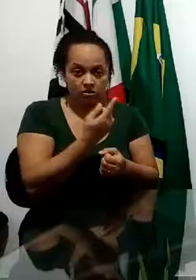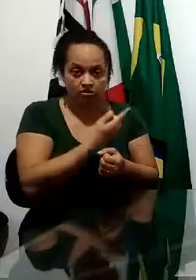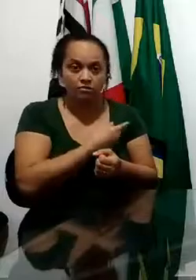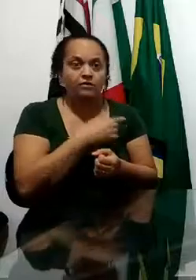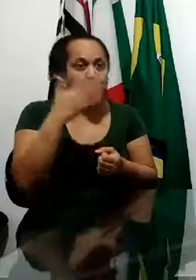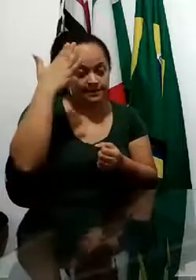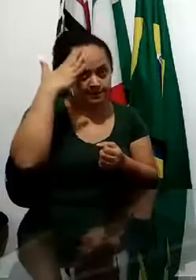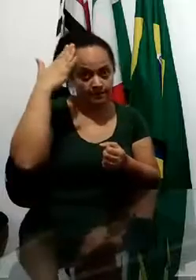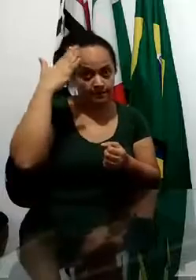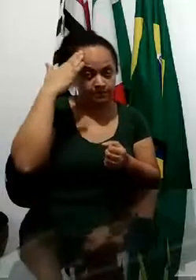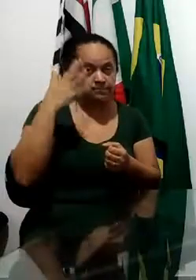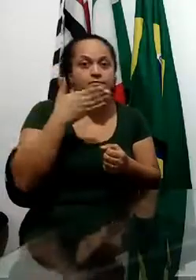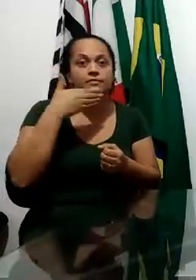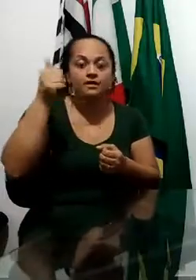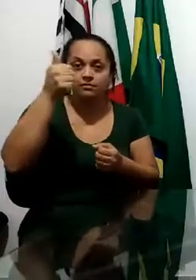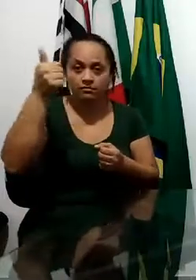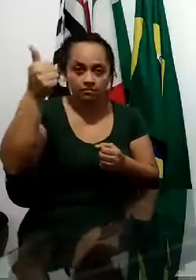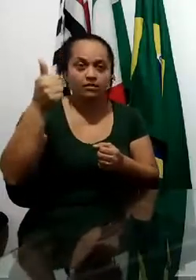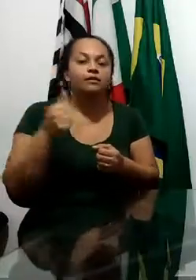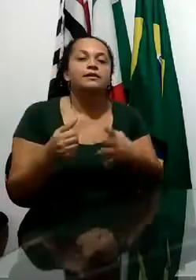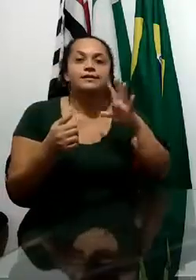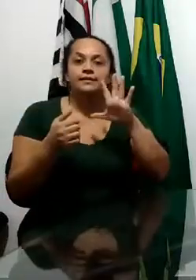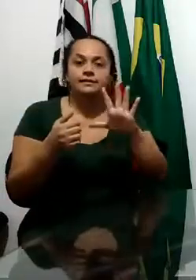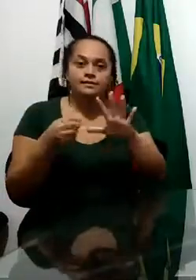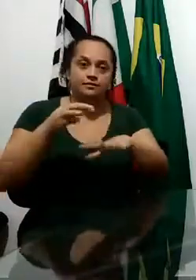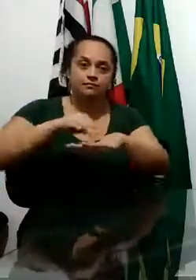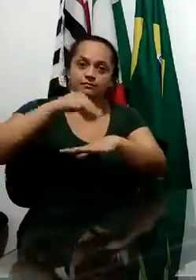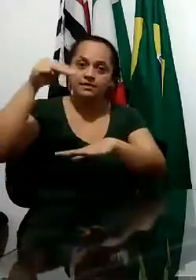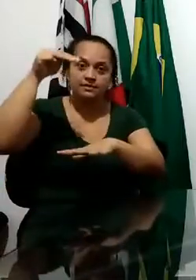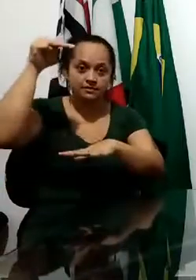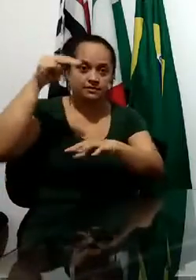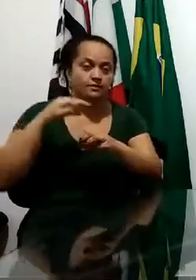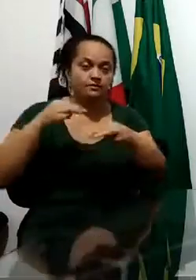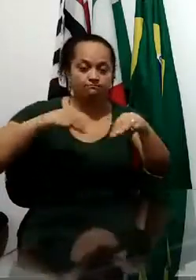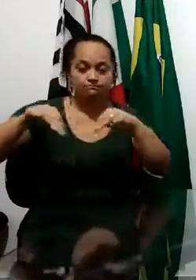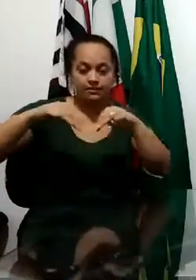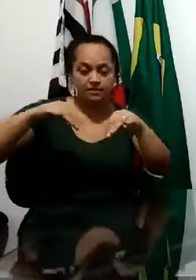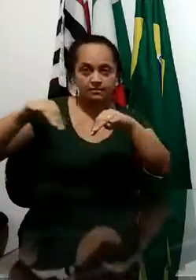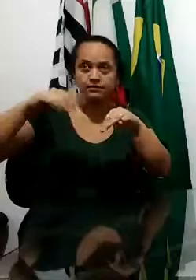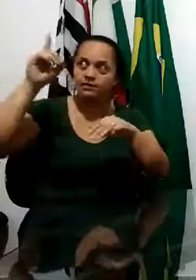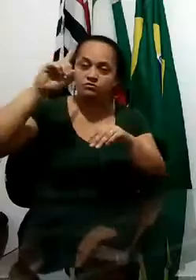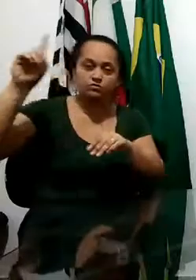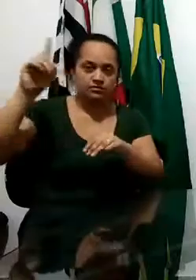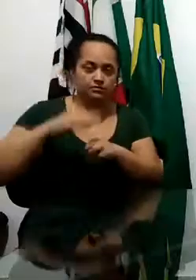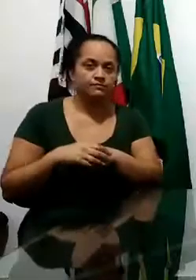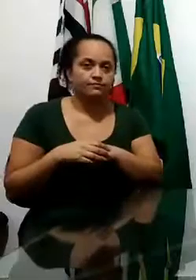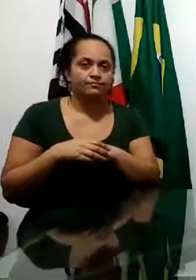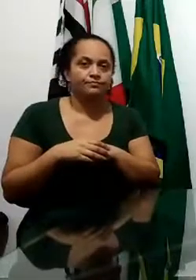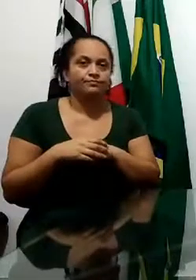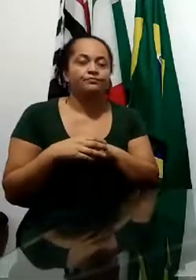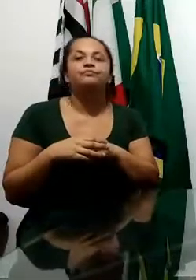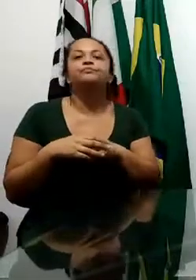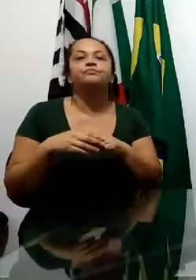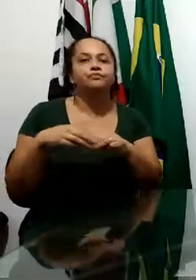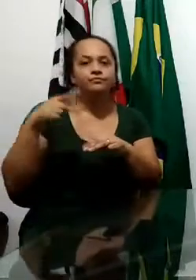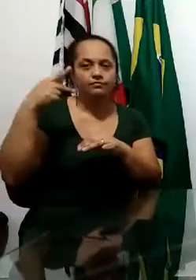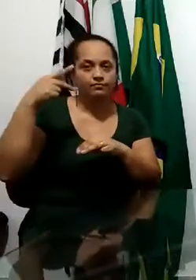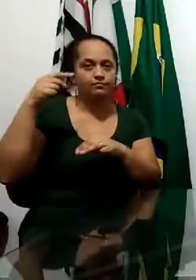Paulo ensina em Efésios 4, dos versículos 11 e 12, que é o apóstolo,